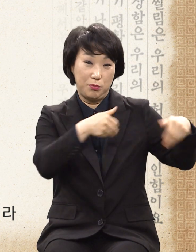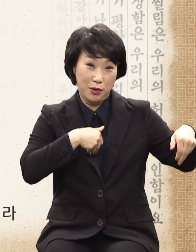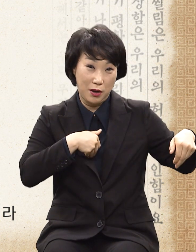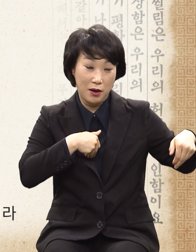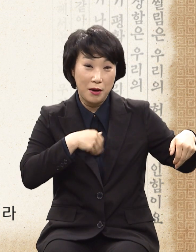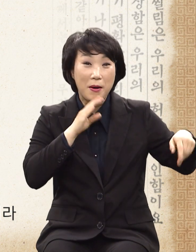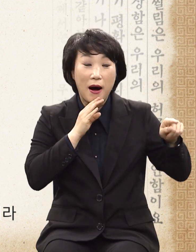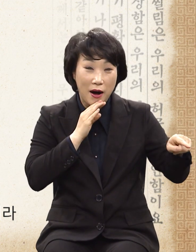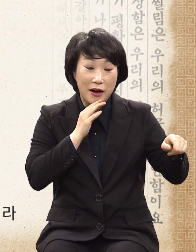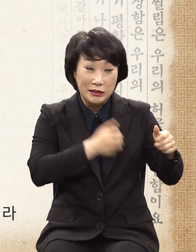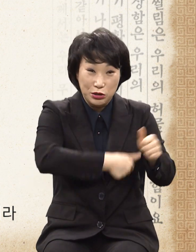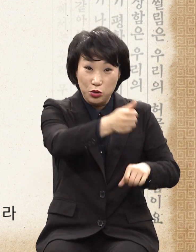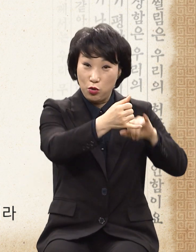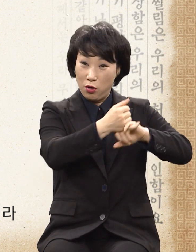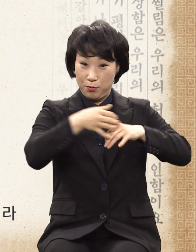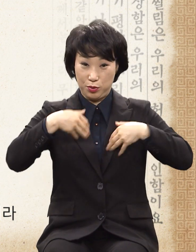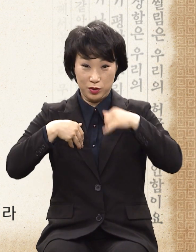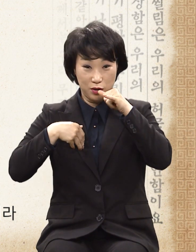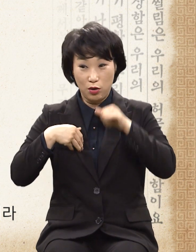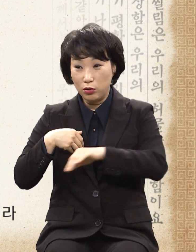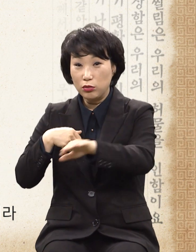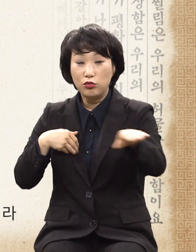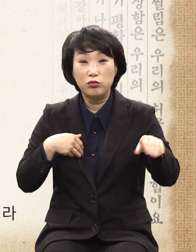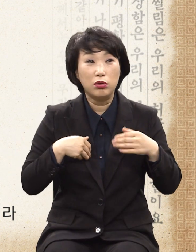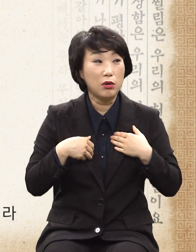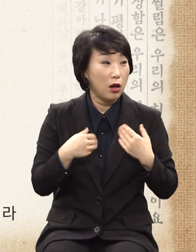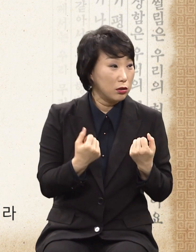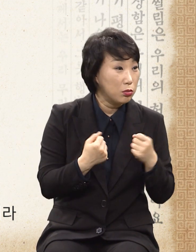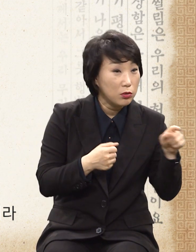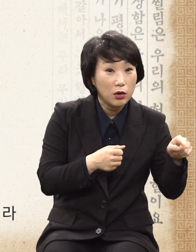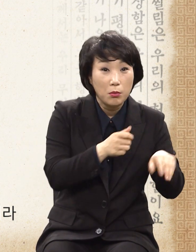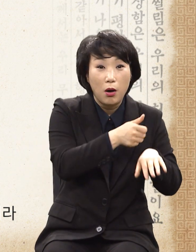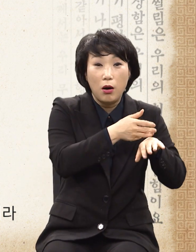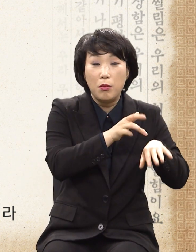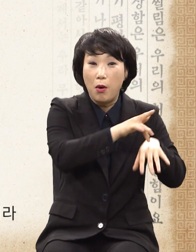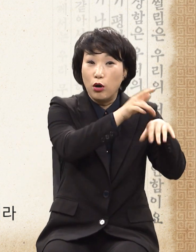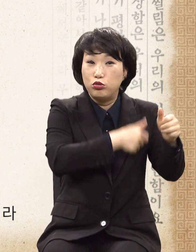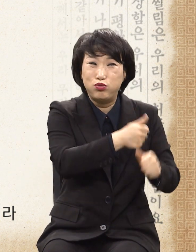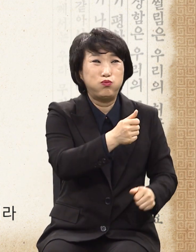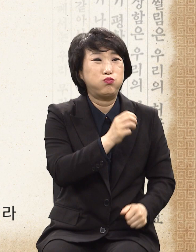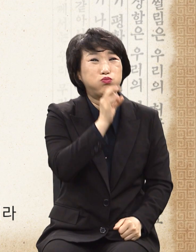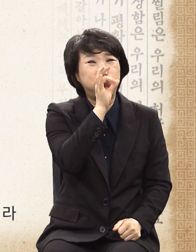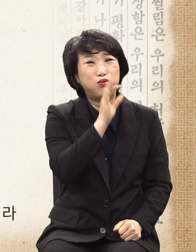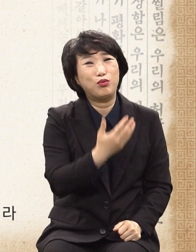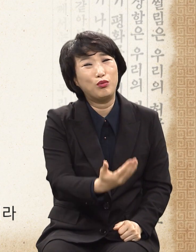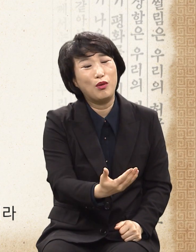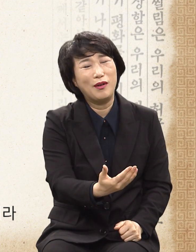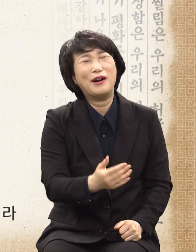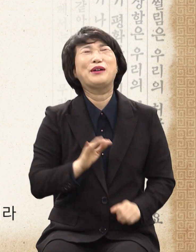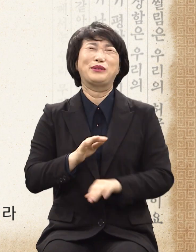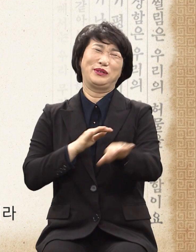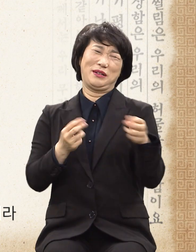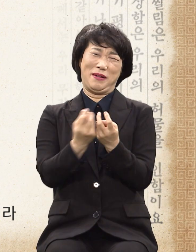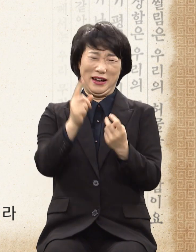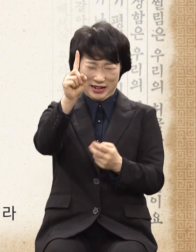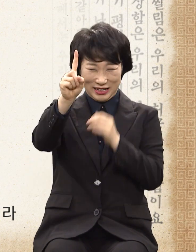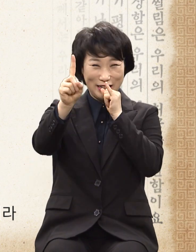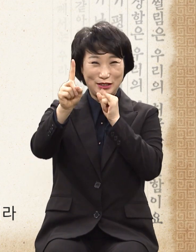반드시 승리해야 되는데 우리 힘으로는 할 수 없기에 쉬지 말고